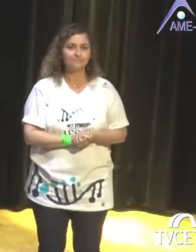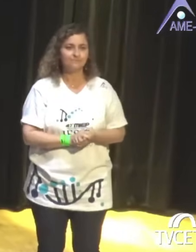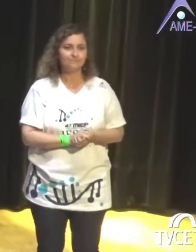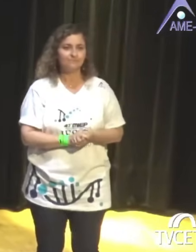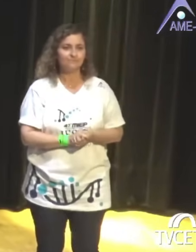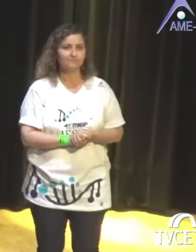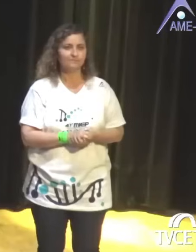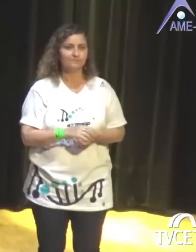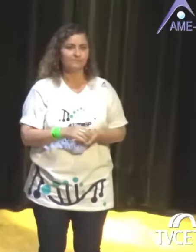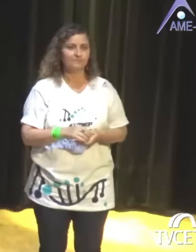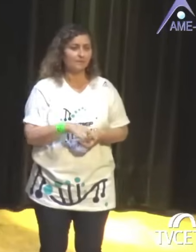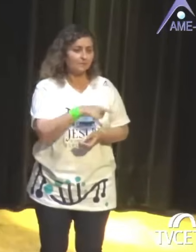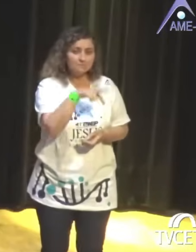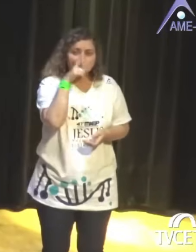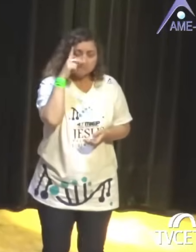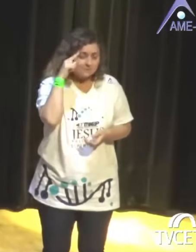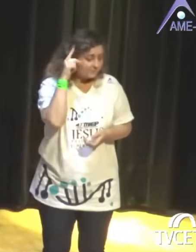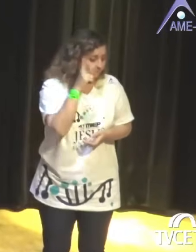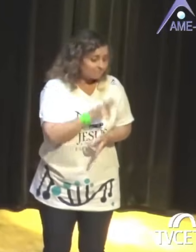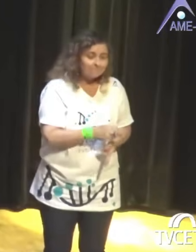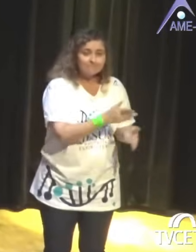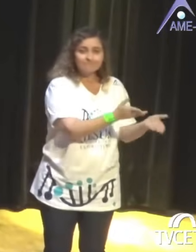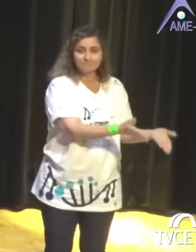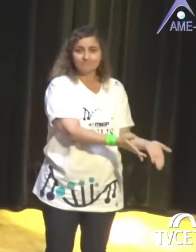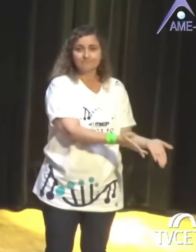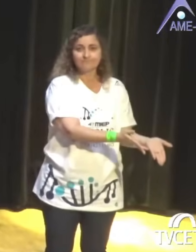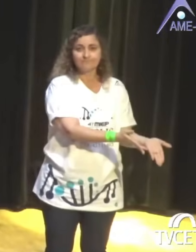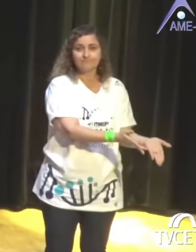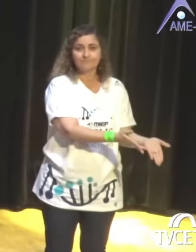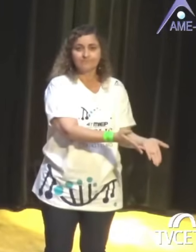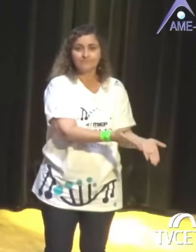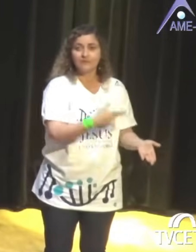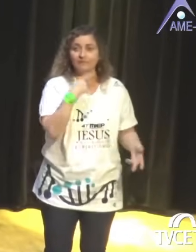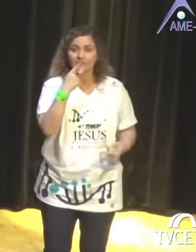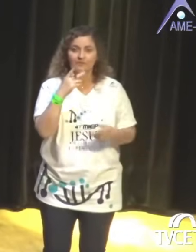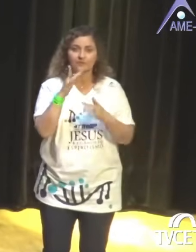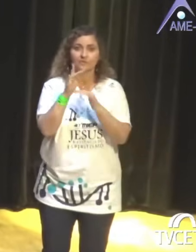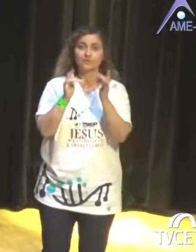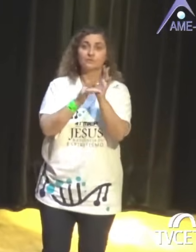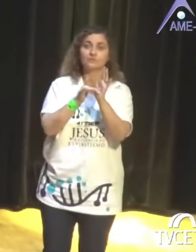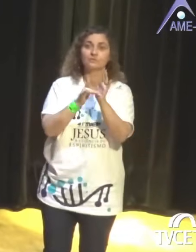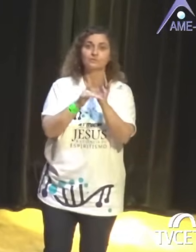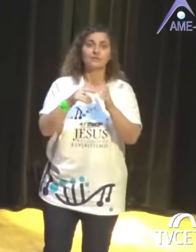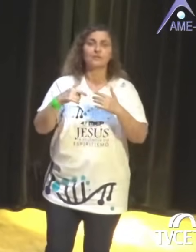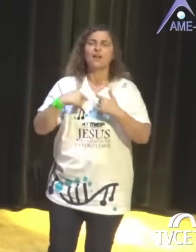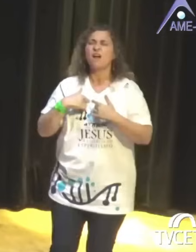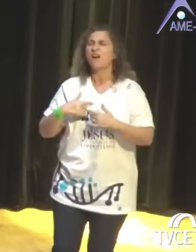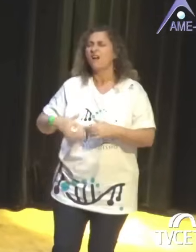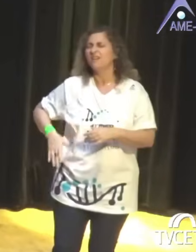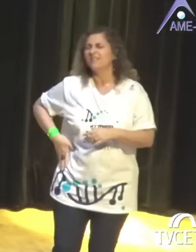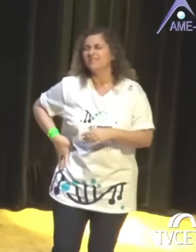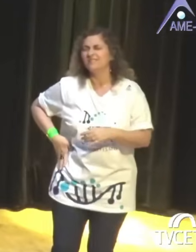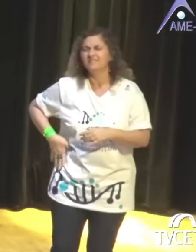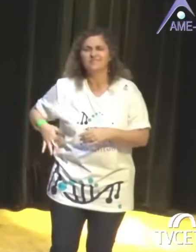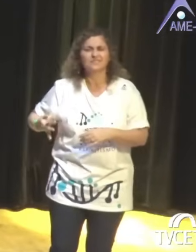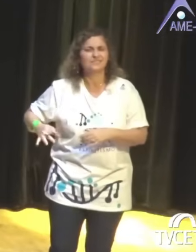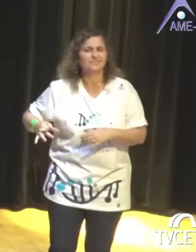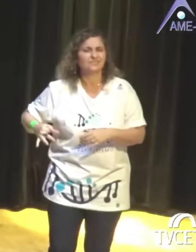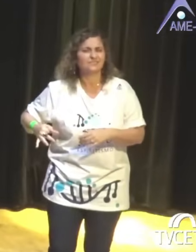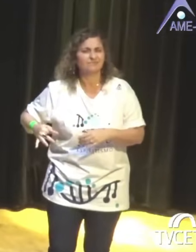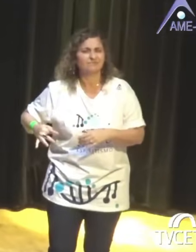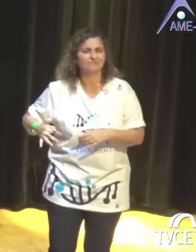nisso ele pensa nisso então eu falo assim Jesus aí ele fala hum minha listinha